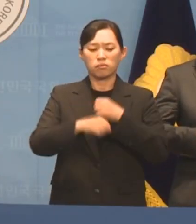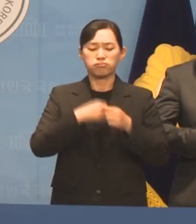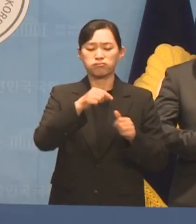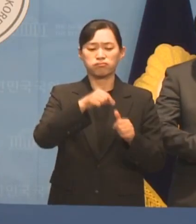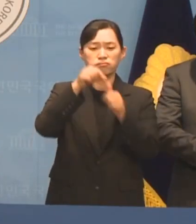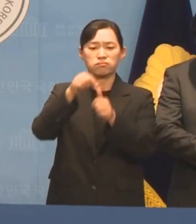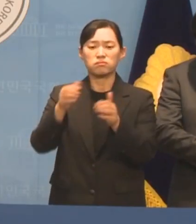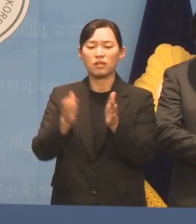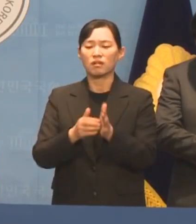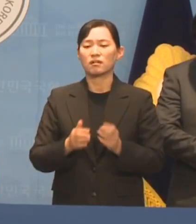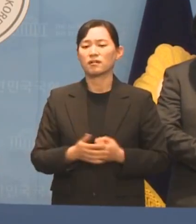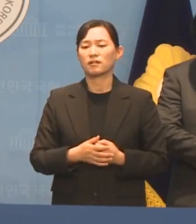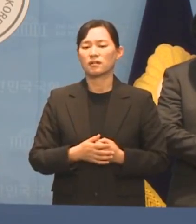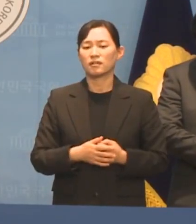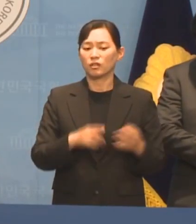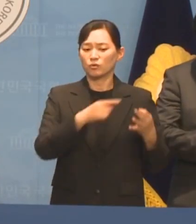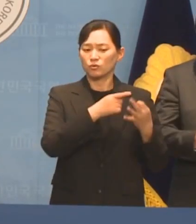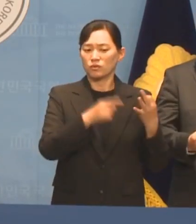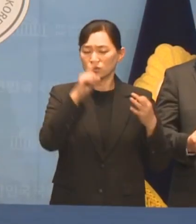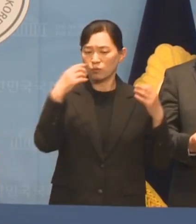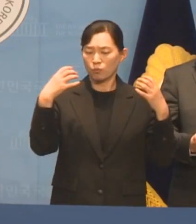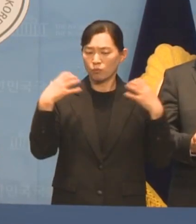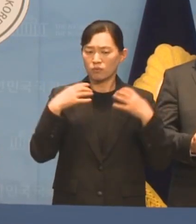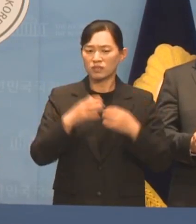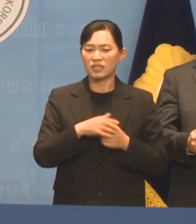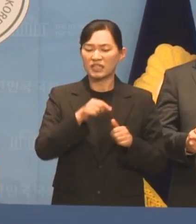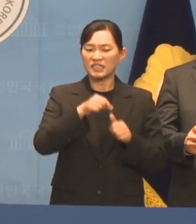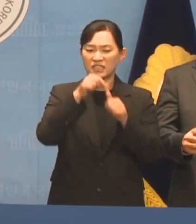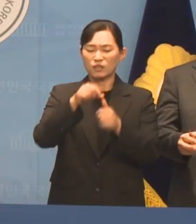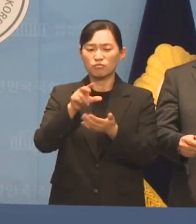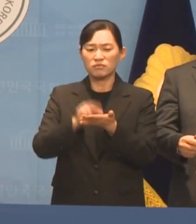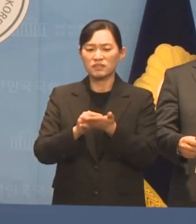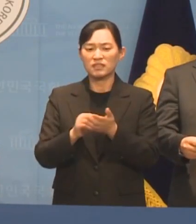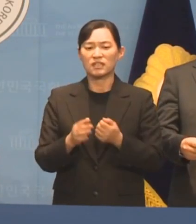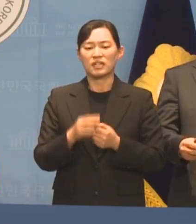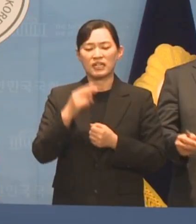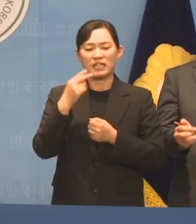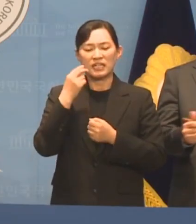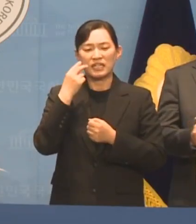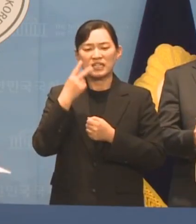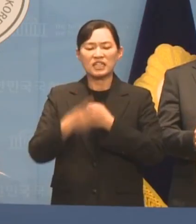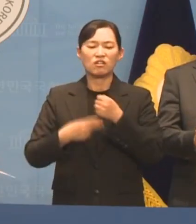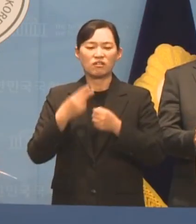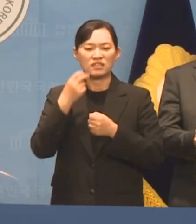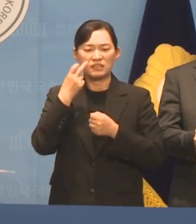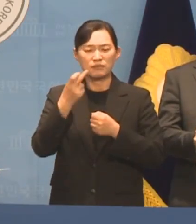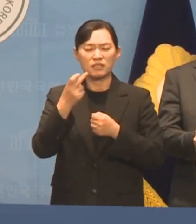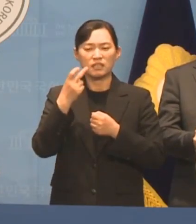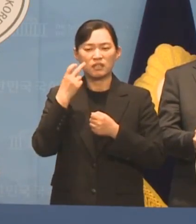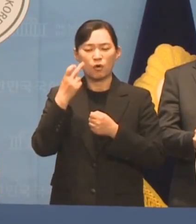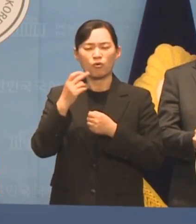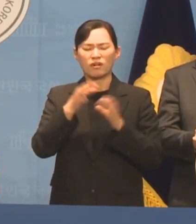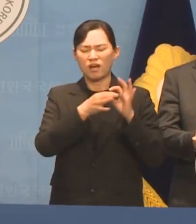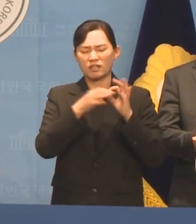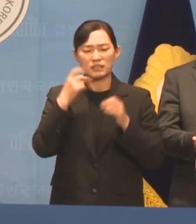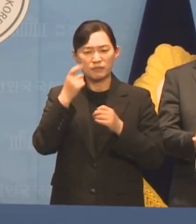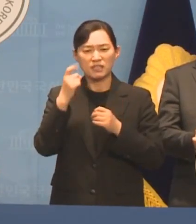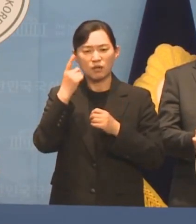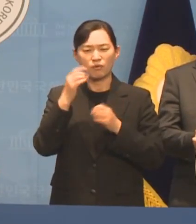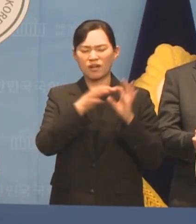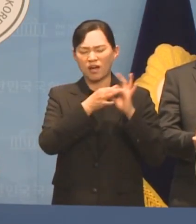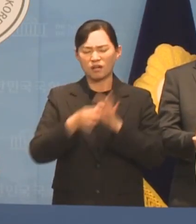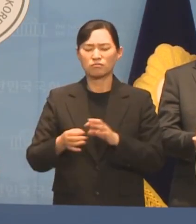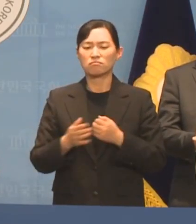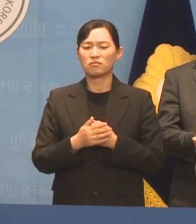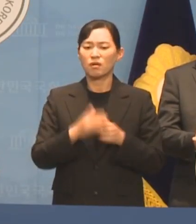있습니다. 윤석열 정권의 인사 참사는 2년 11개월 내내 지속되었습니다. 그러나 내란을 저질러 대통령이